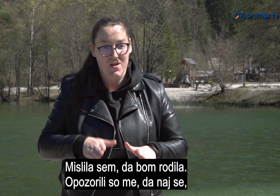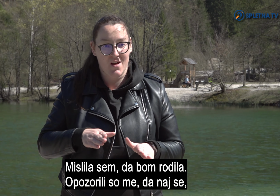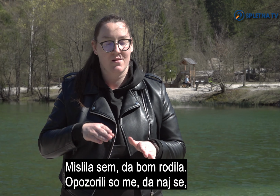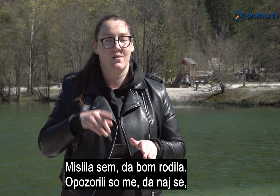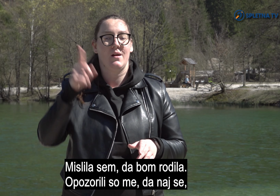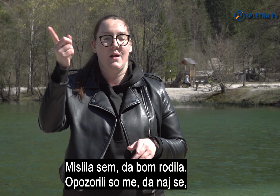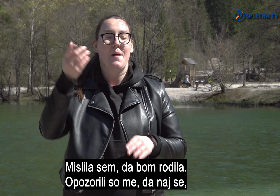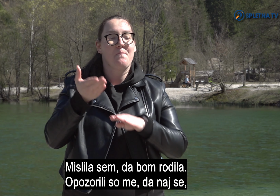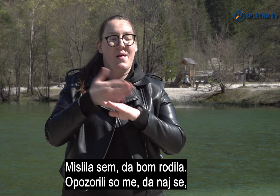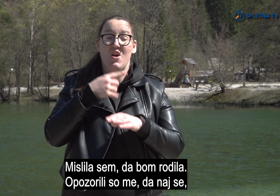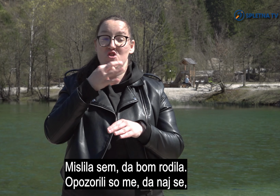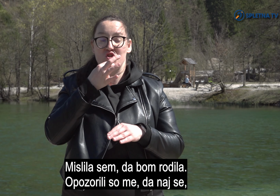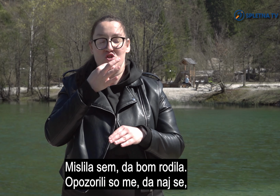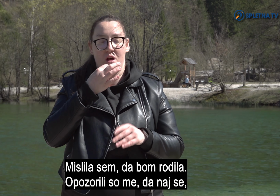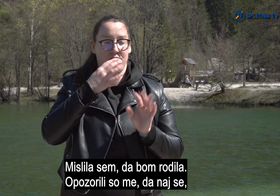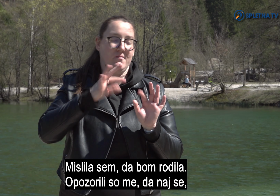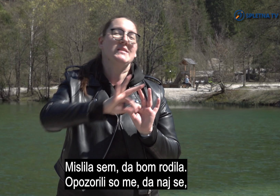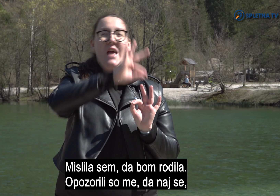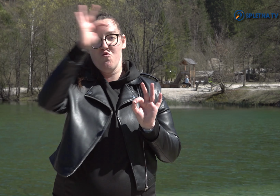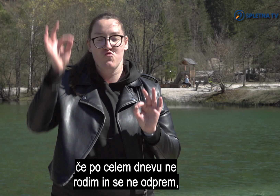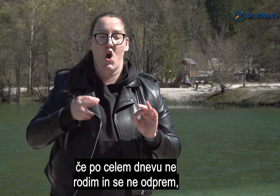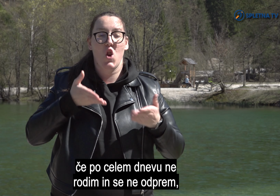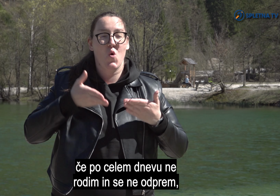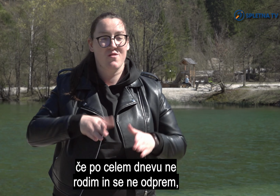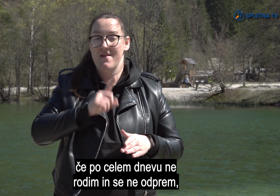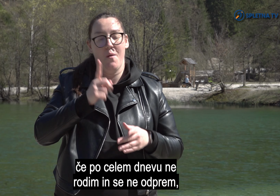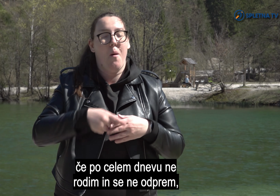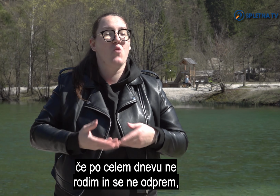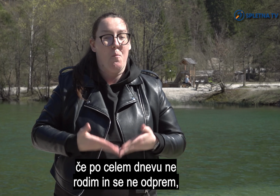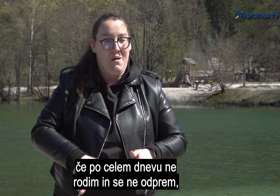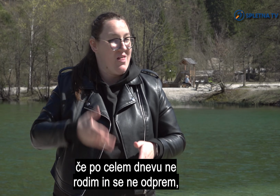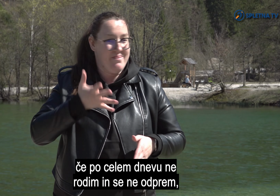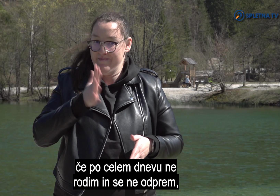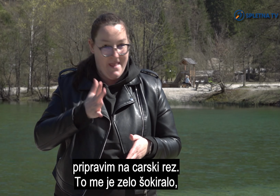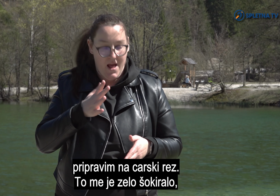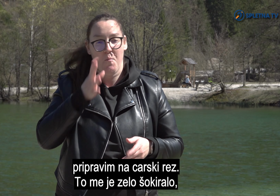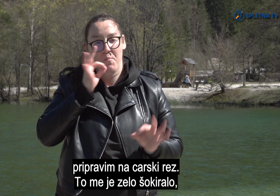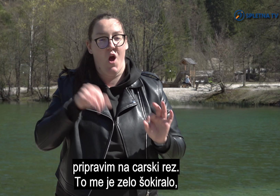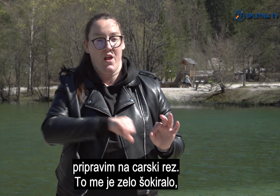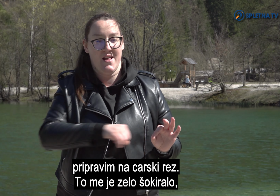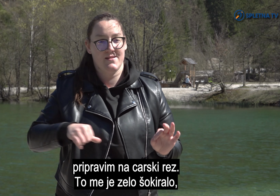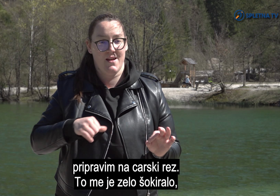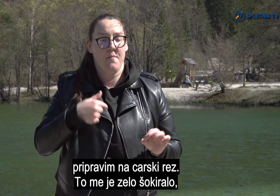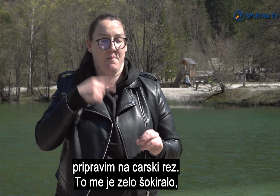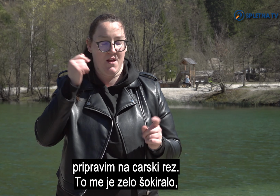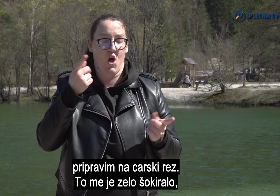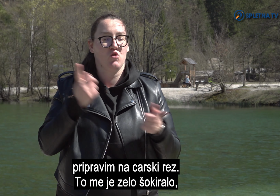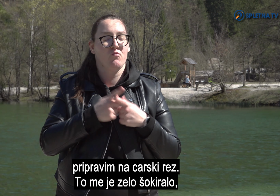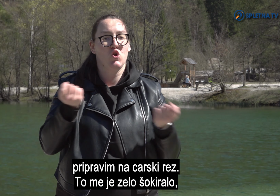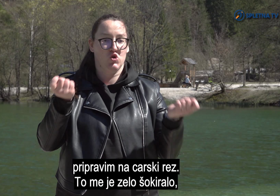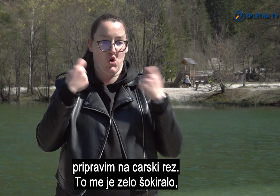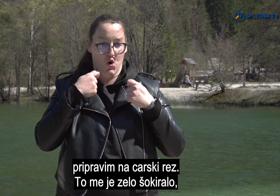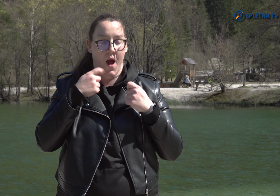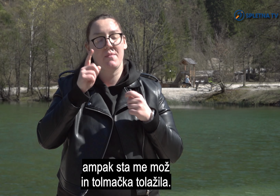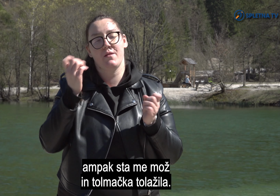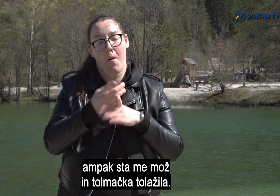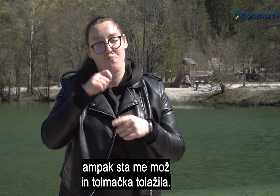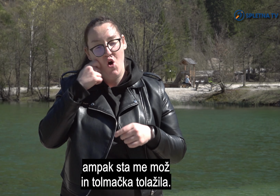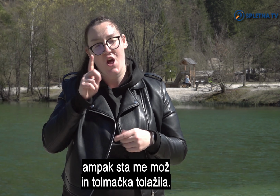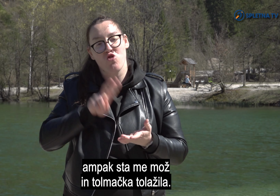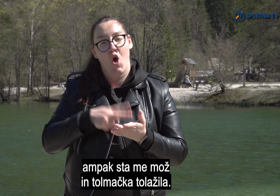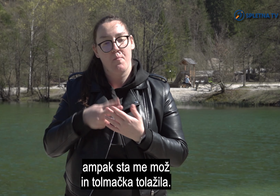Mislila sem, da bom rodila. Opozorili so me, da naj se, če po celem dnevu ne rodim in se ne odprem, pripravim na carski